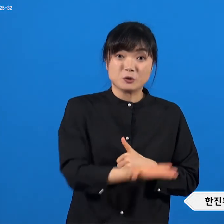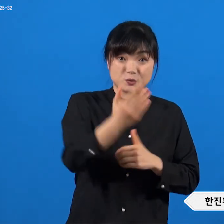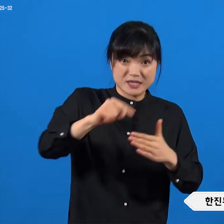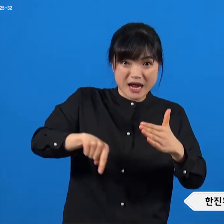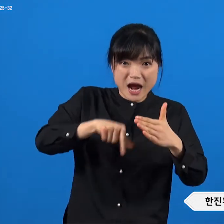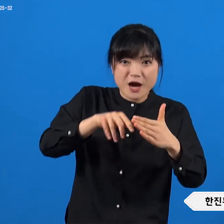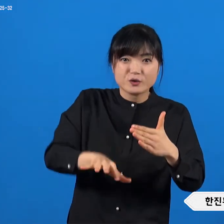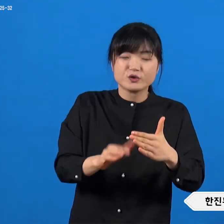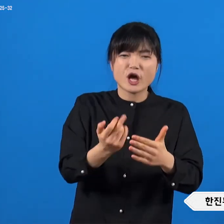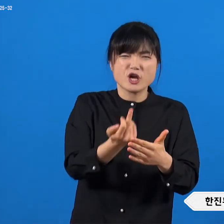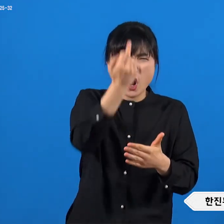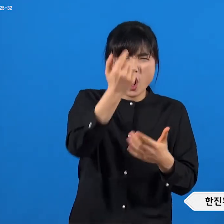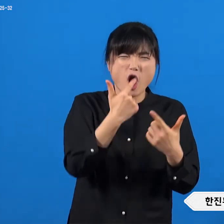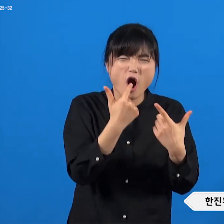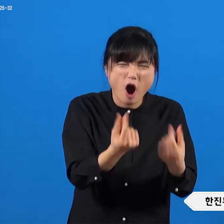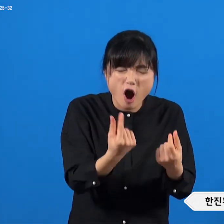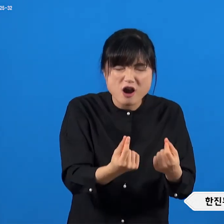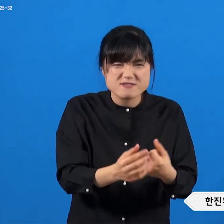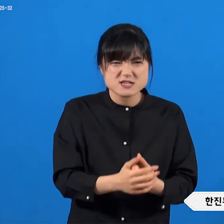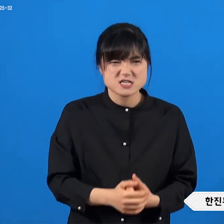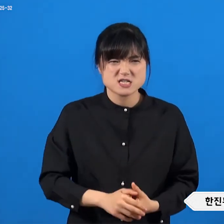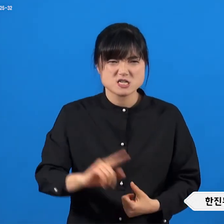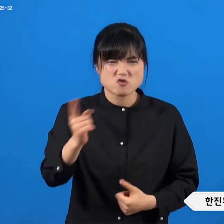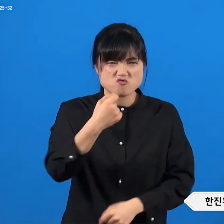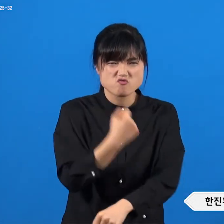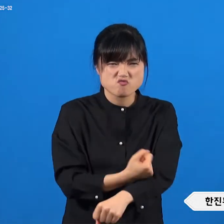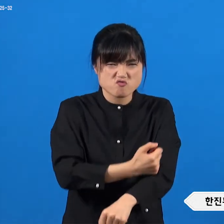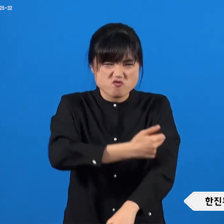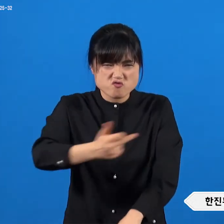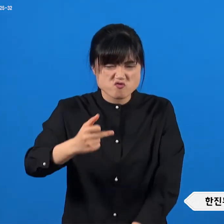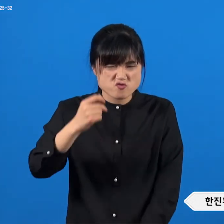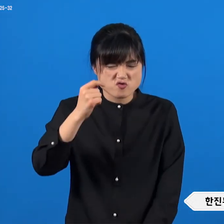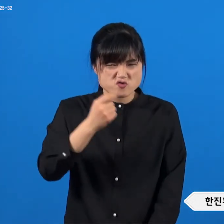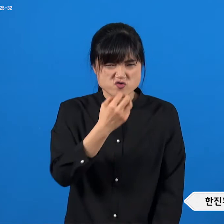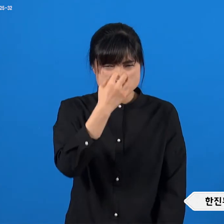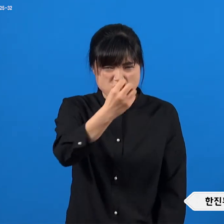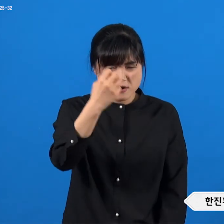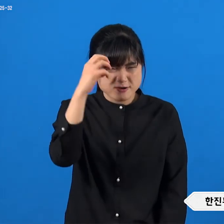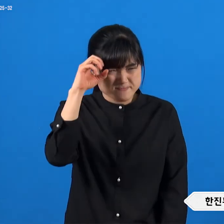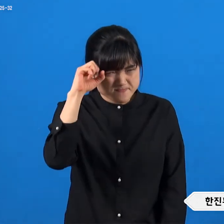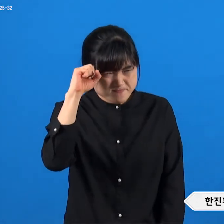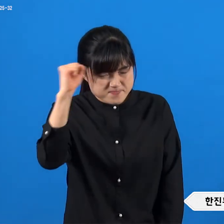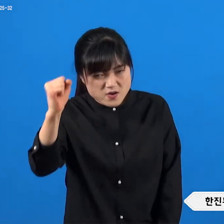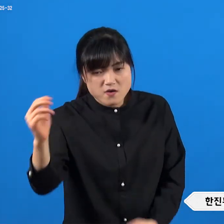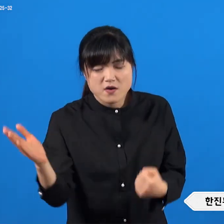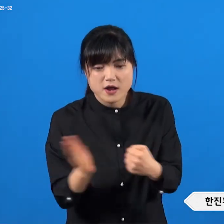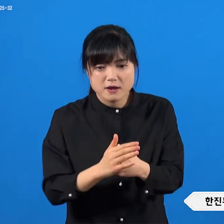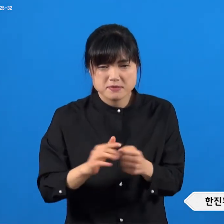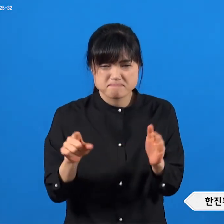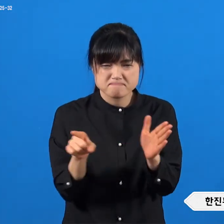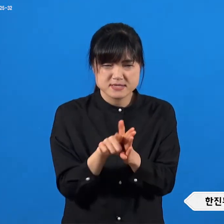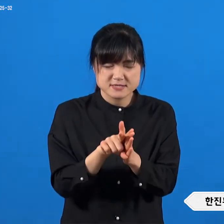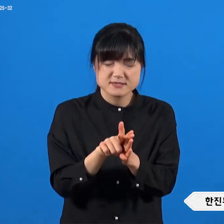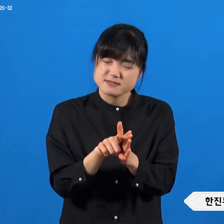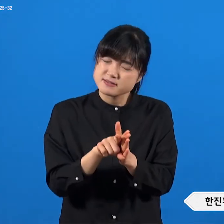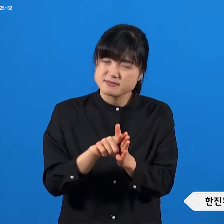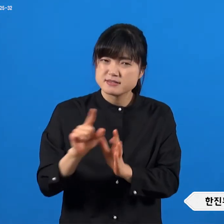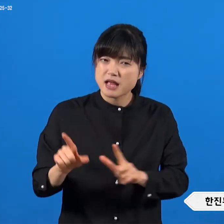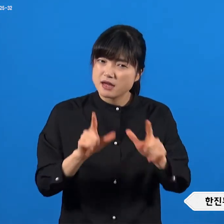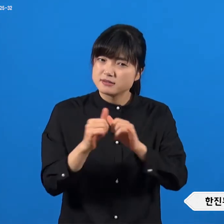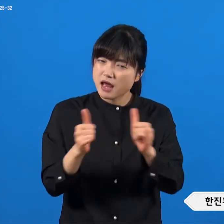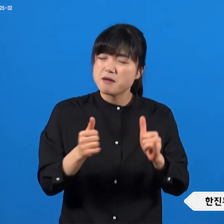우리 가운데 형처럼 어쩌면 공로의식에 사로잡혀서 신앙생활 한 분도 있을지